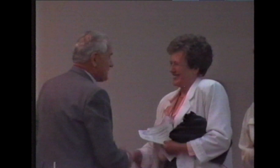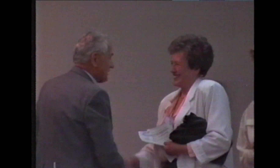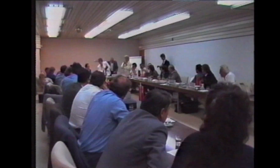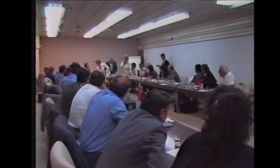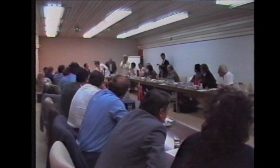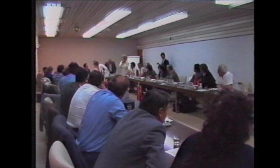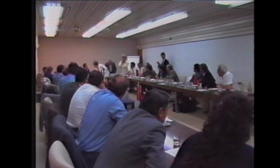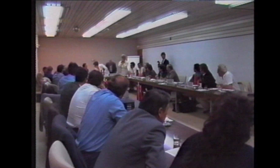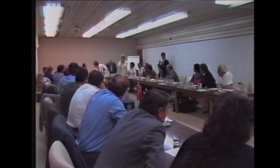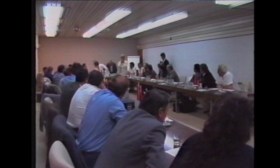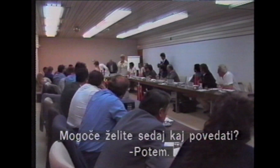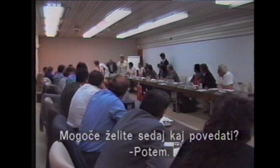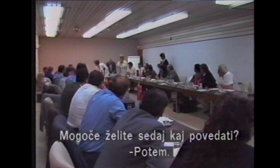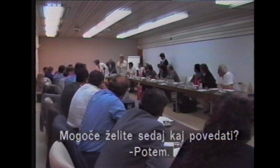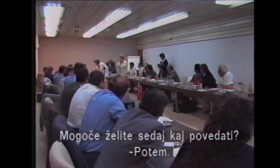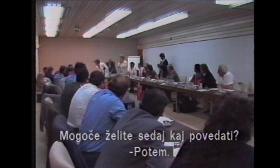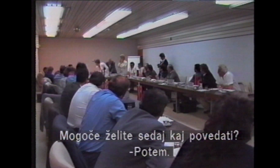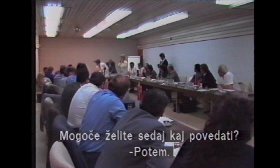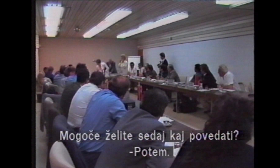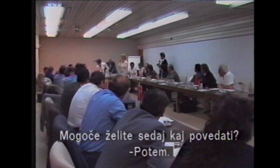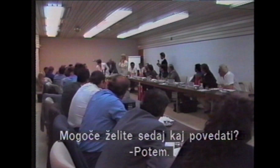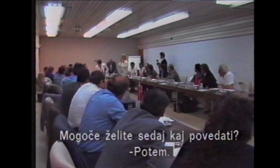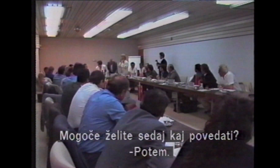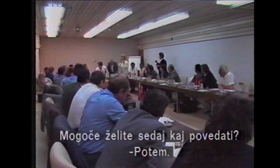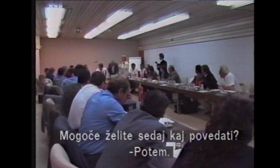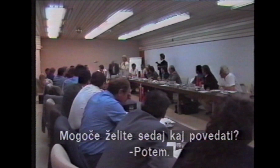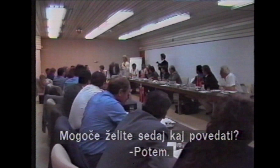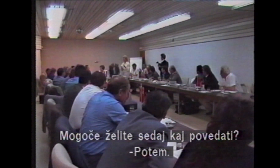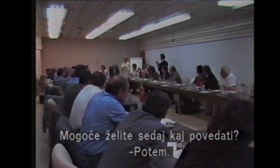Čekajte. Mogoče želite kaj povedati se?